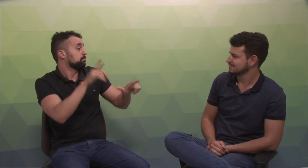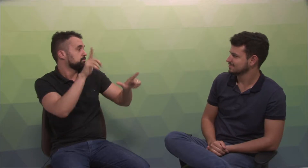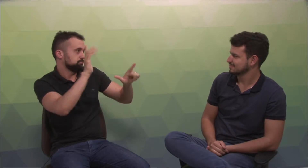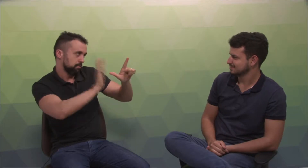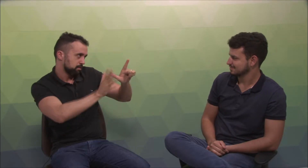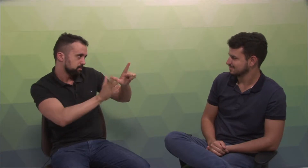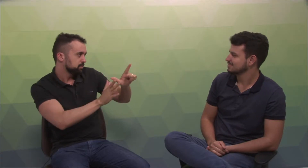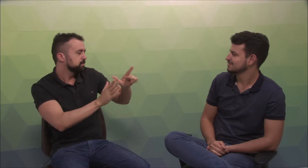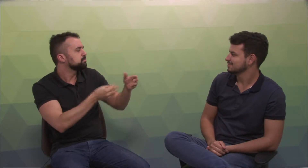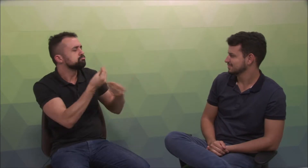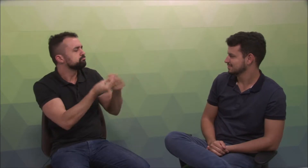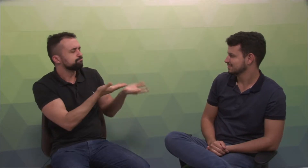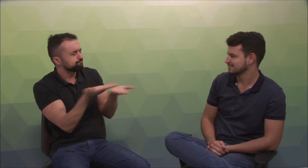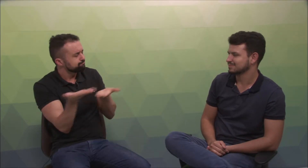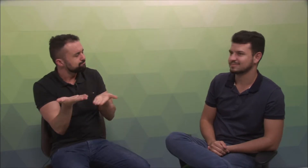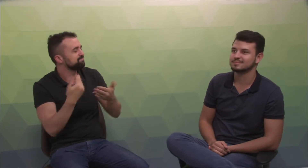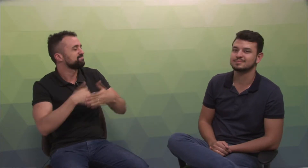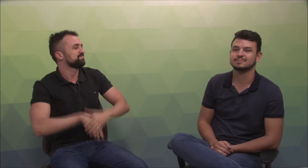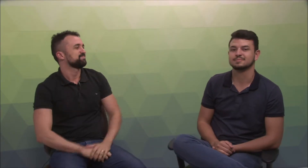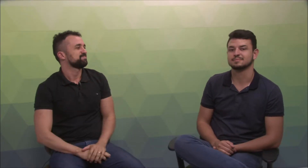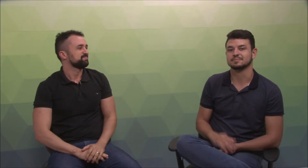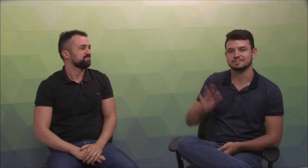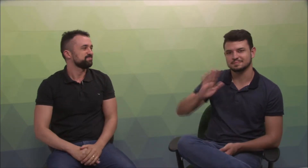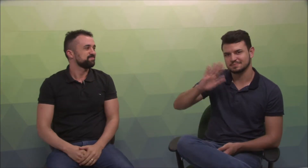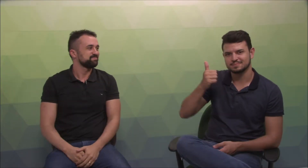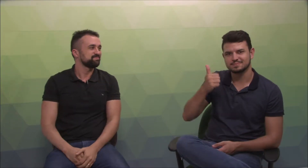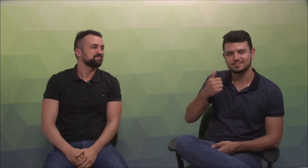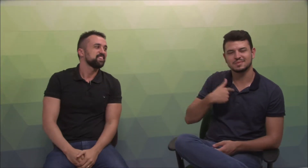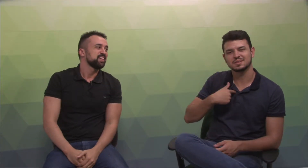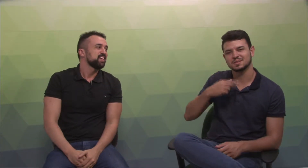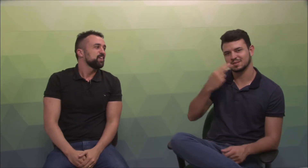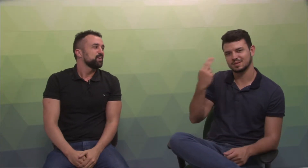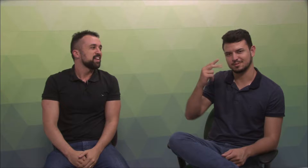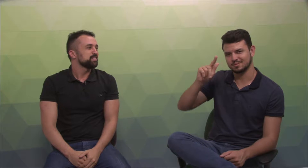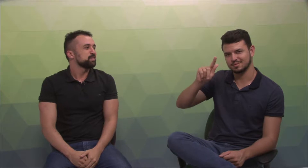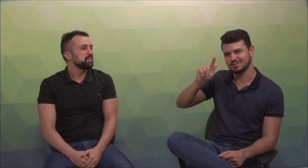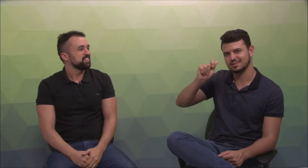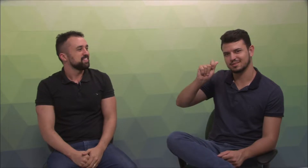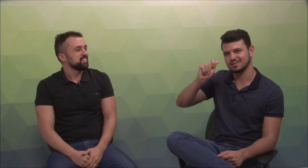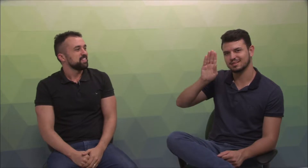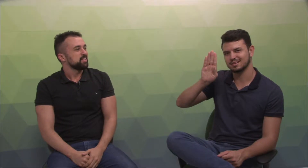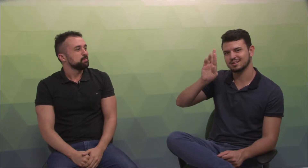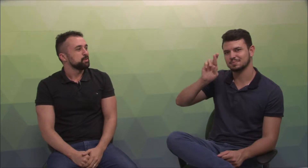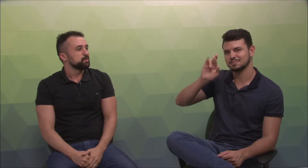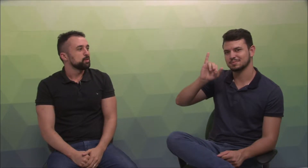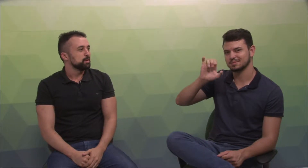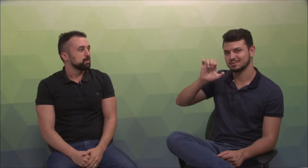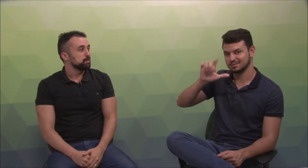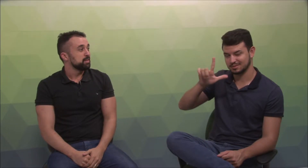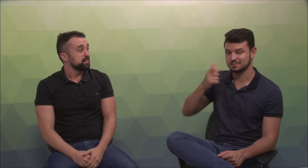seus estudos no Letras Libras, por favor. Olá, tudo bem? Meu nome é